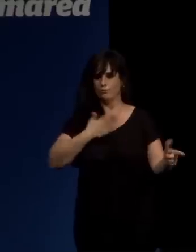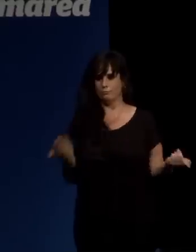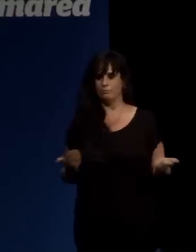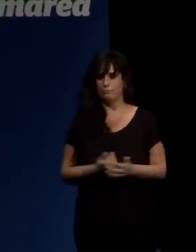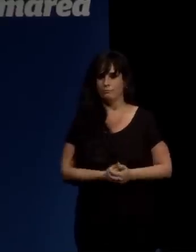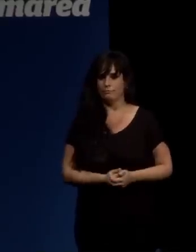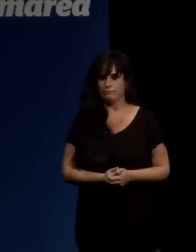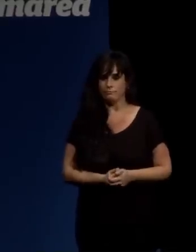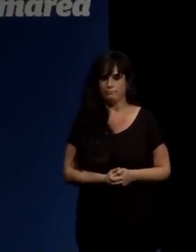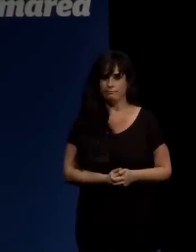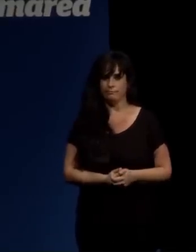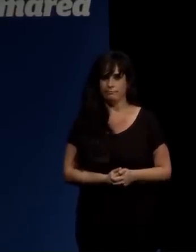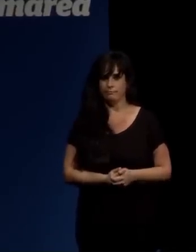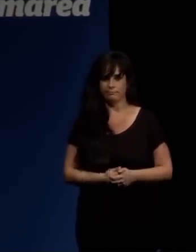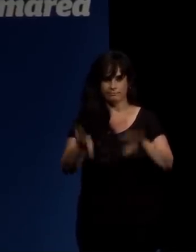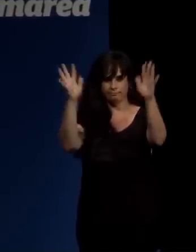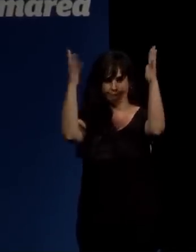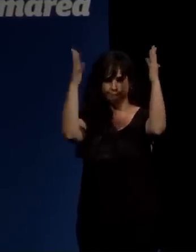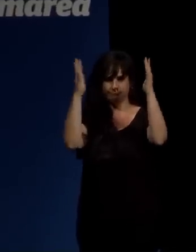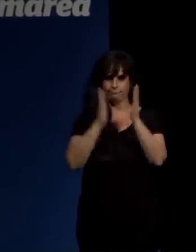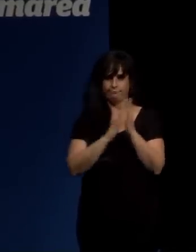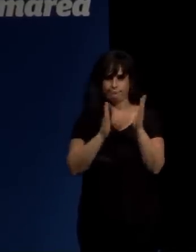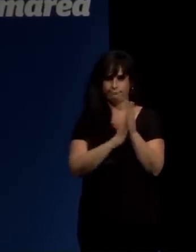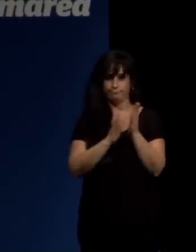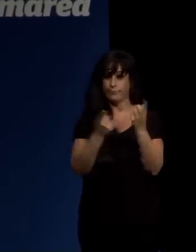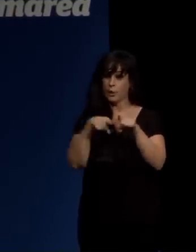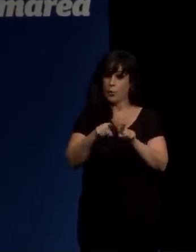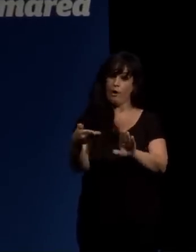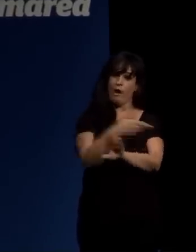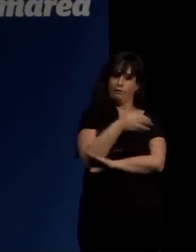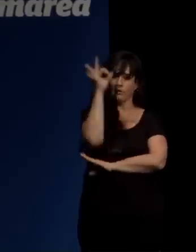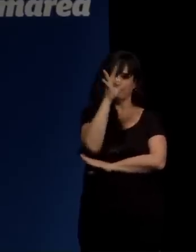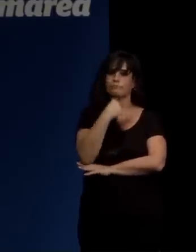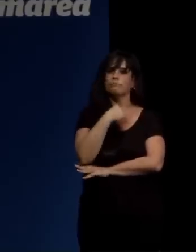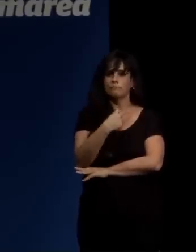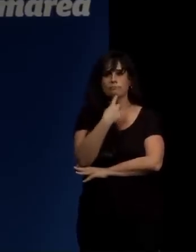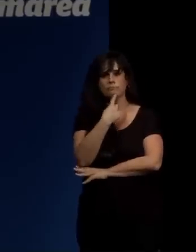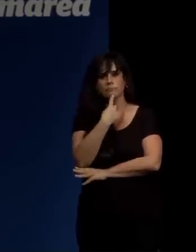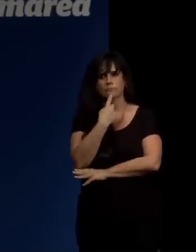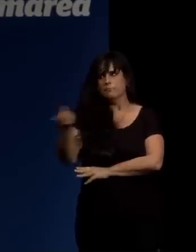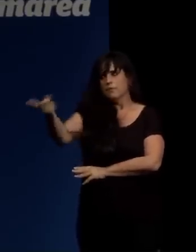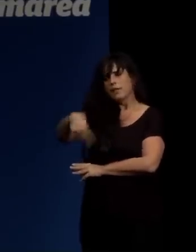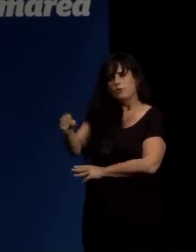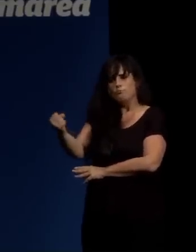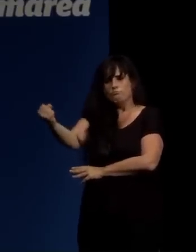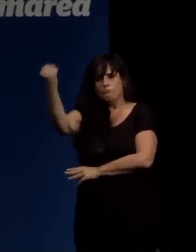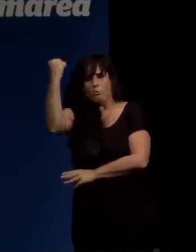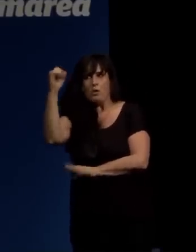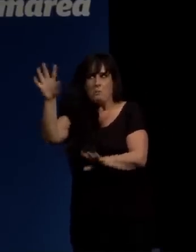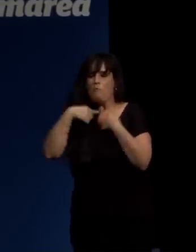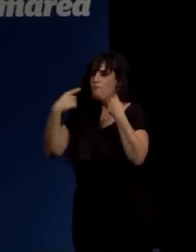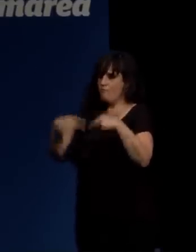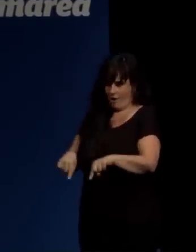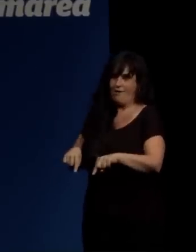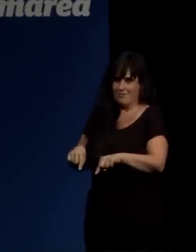tanto, como decía Castelao, son uns imperialistas fracasados. Eu digo